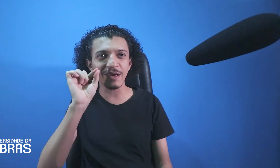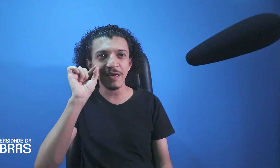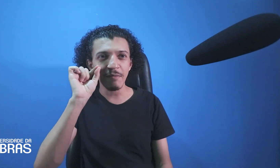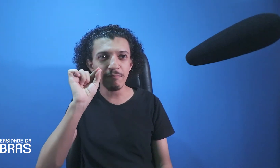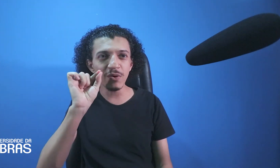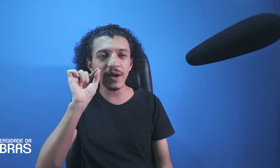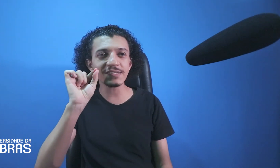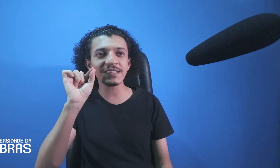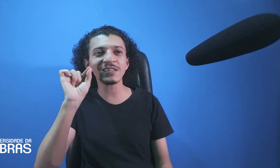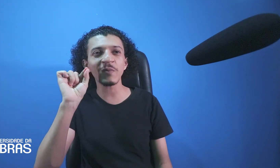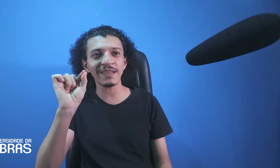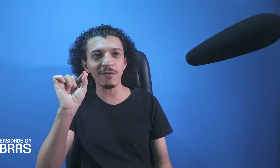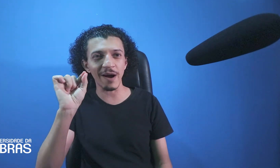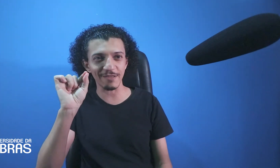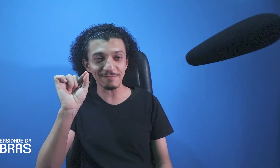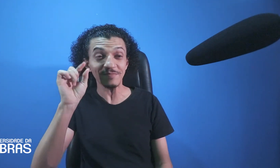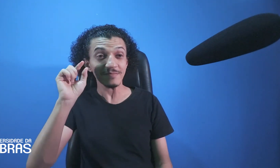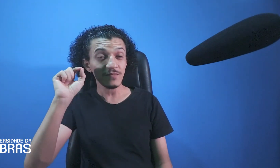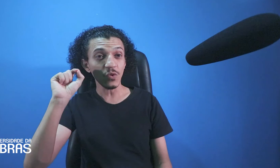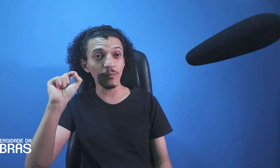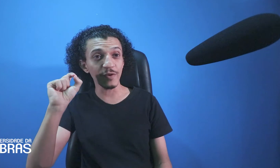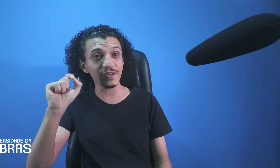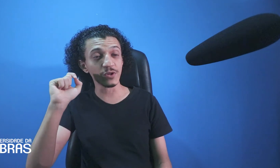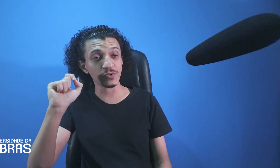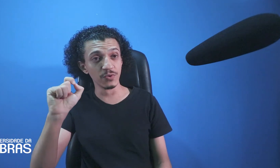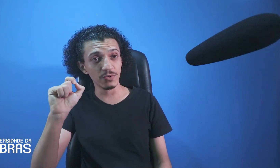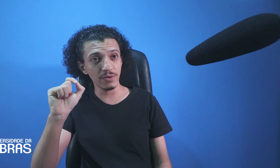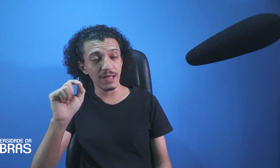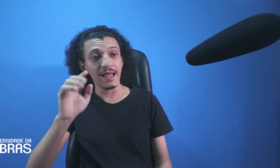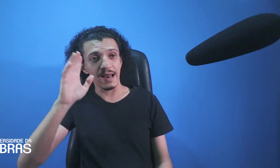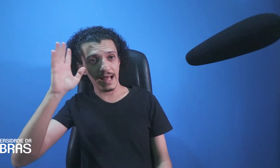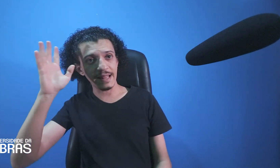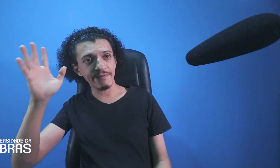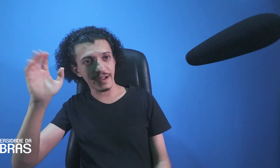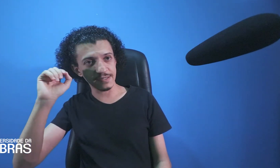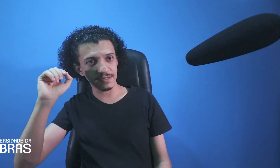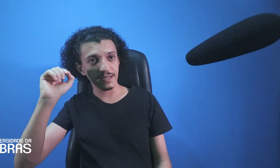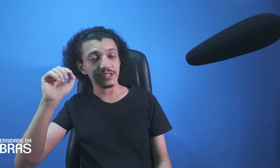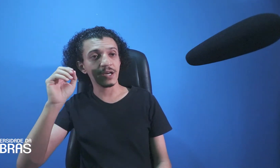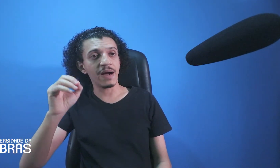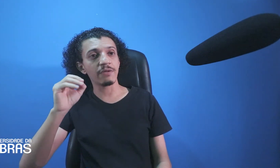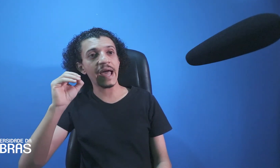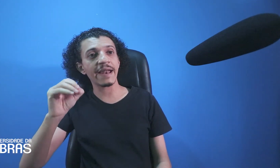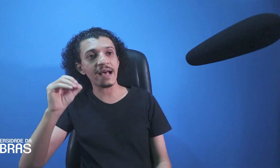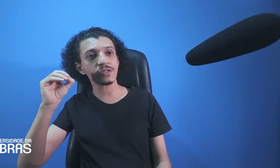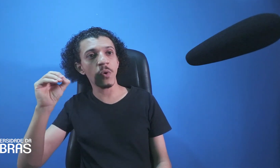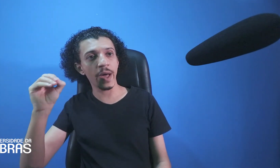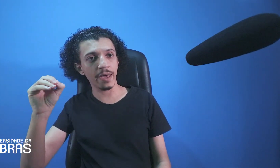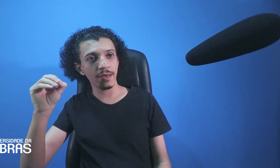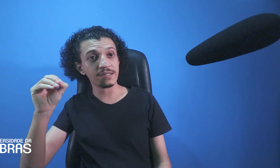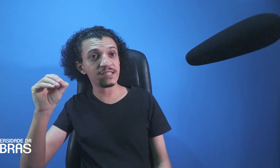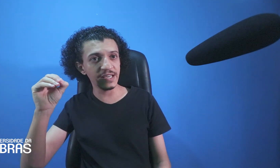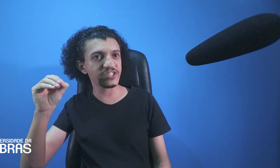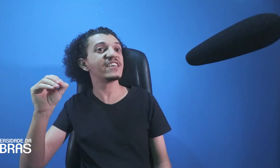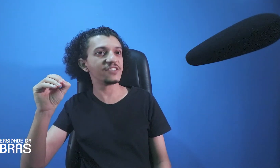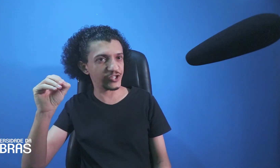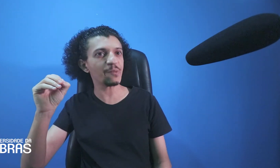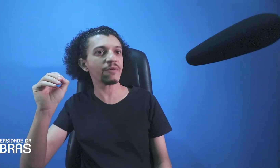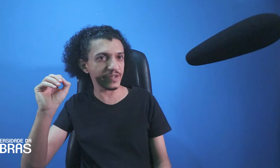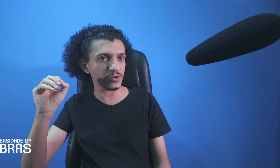hein? 1854, um professor surdo lá da França, chamado Ernest Bouet, sim, já existia professor